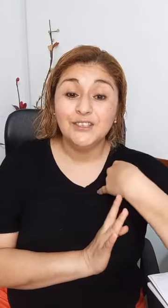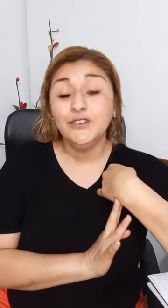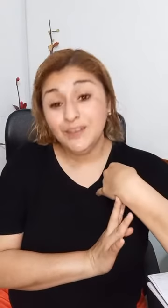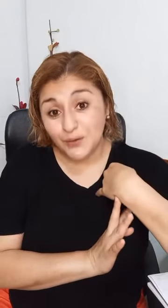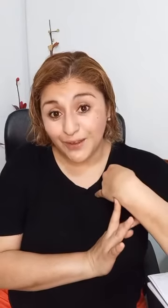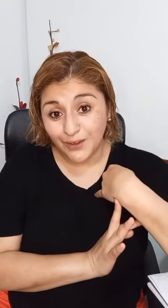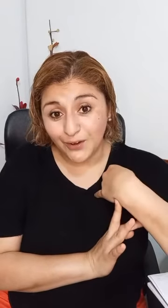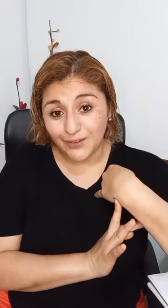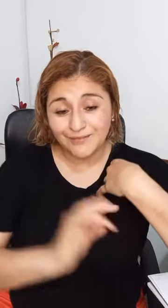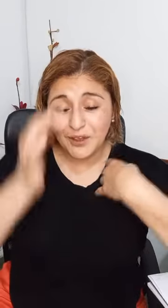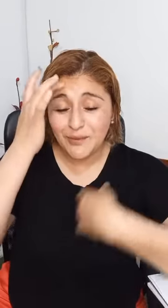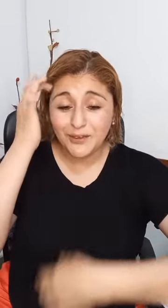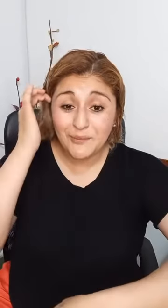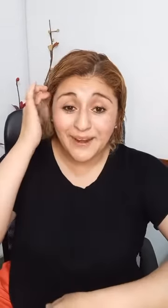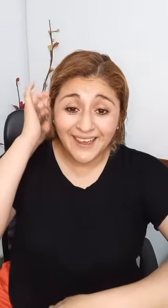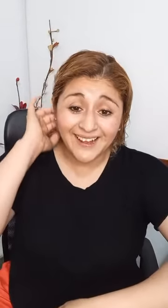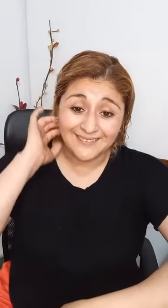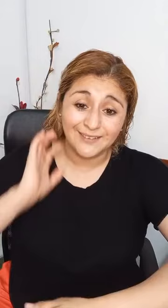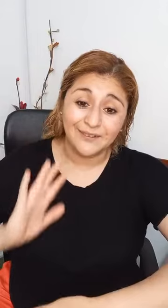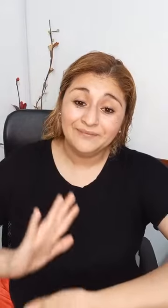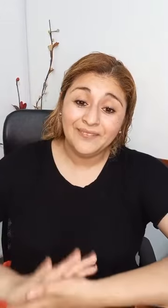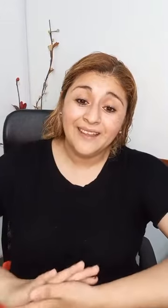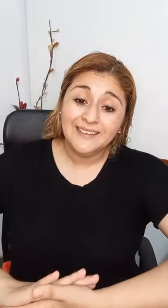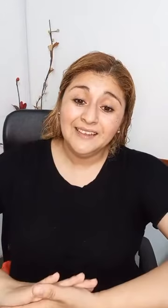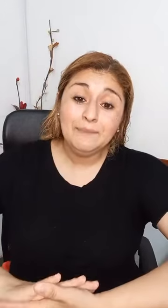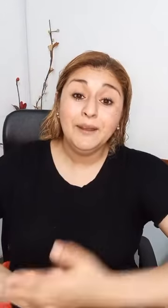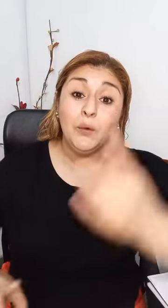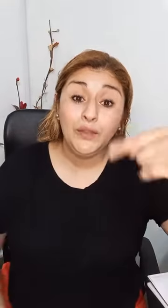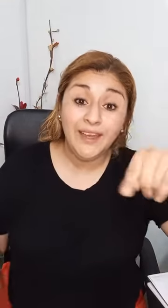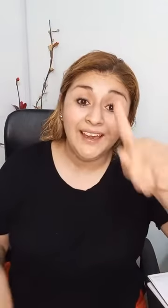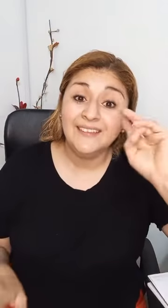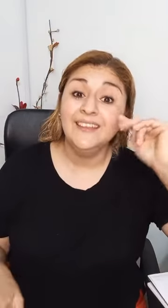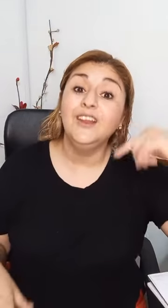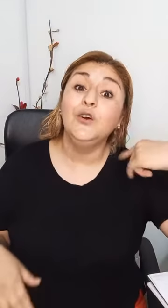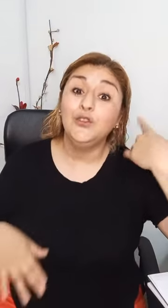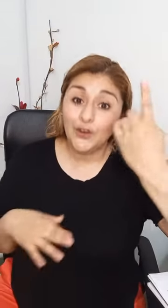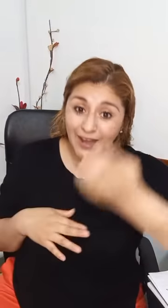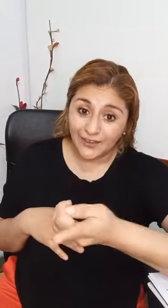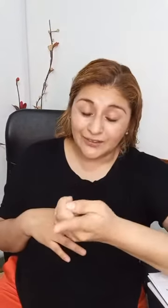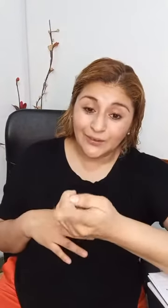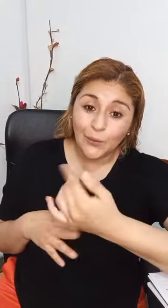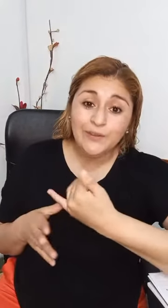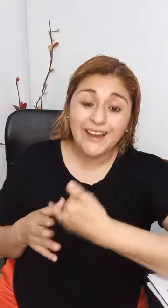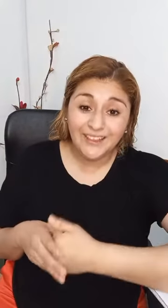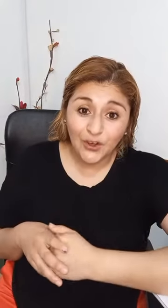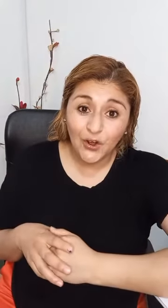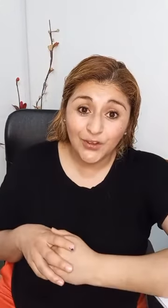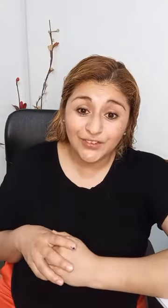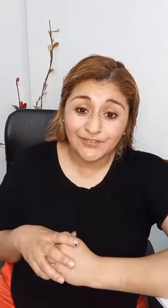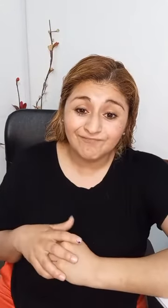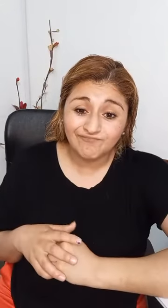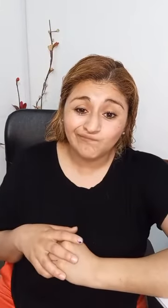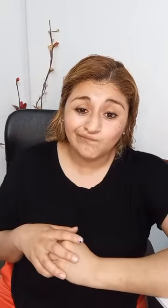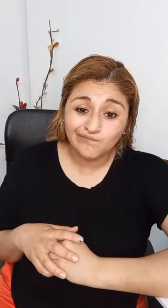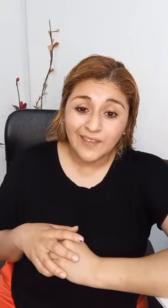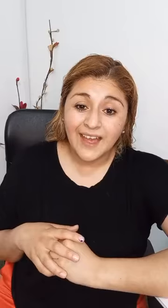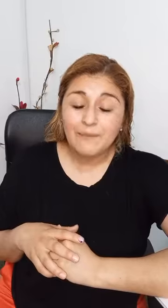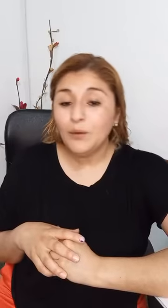Yo sí uso anteojos. Los míos son para descanso. ¿Sí? Pero ustedes que están del otro lado, ¿usan anteojos?